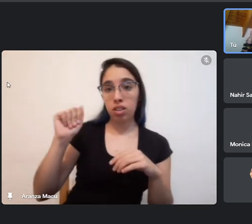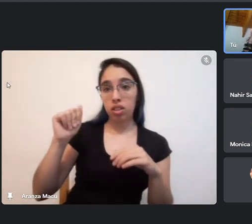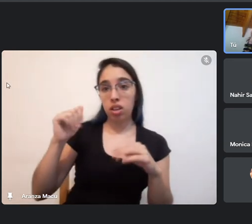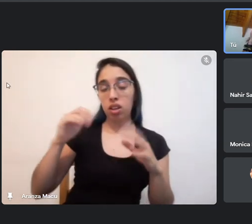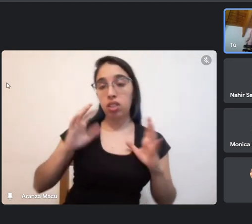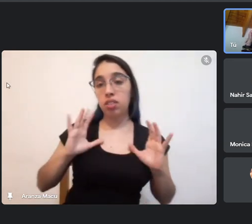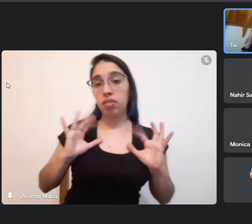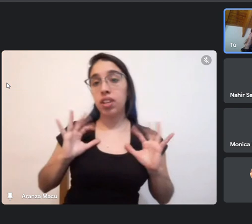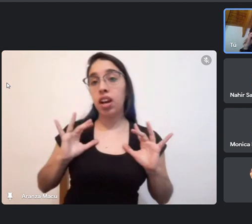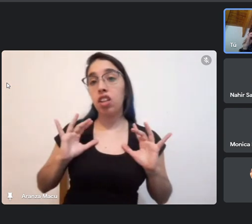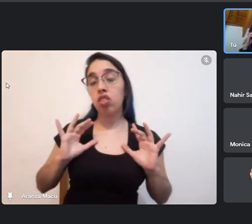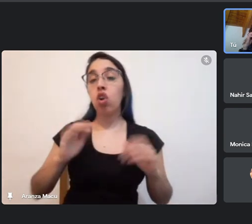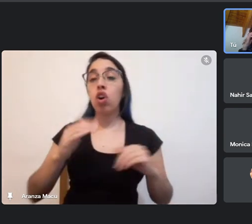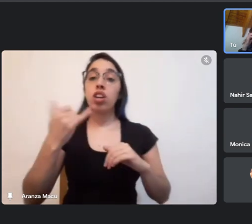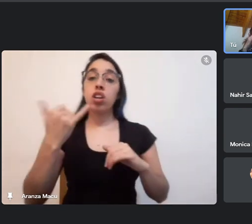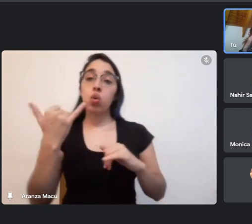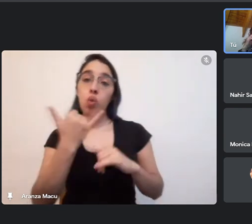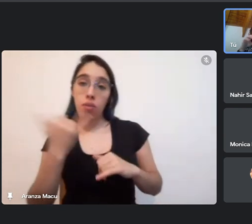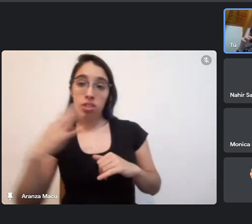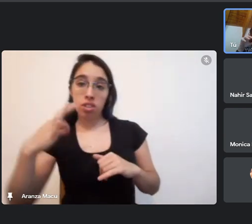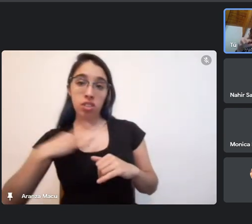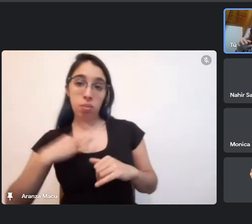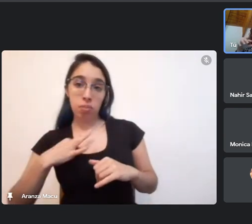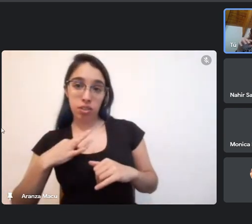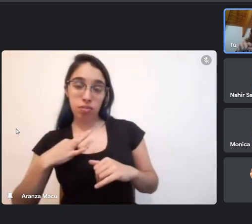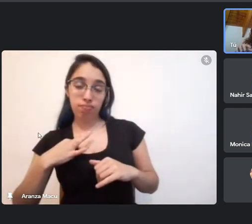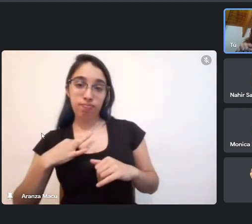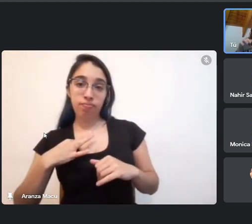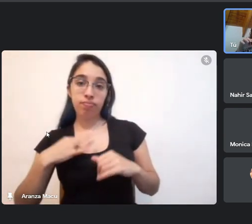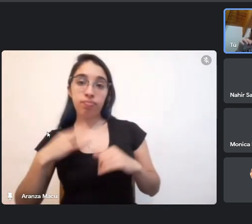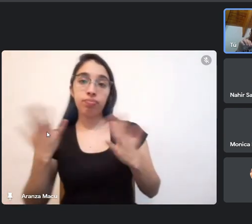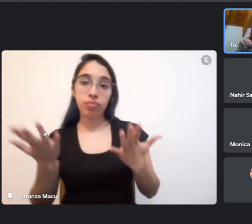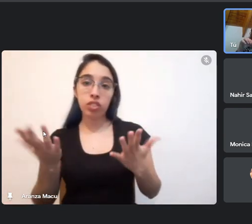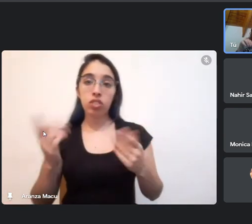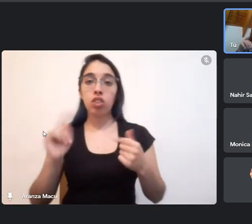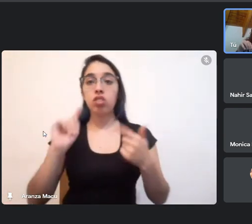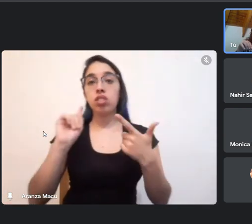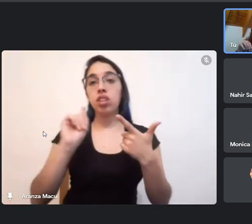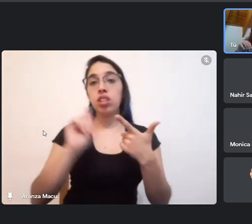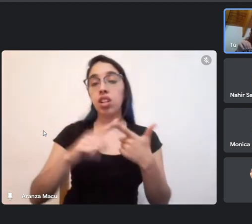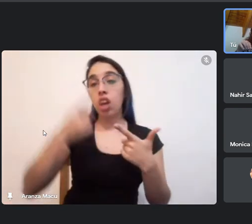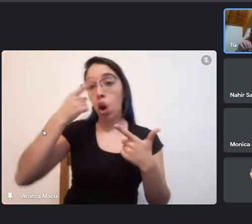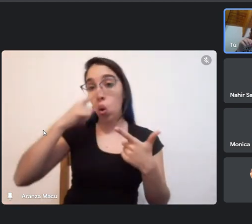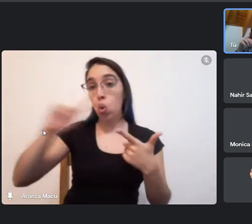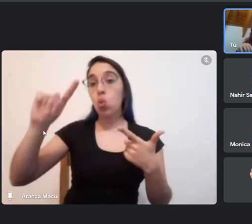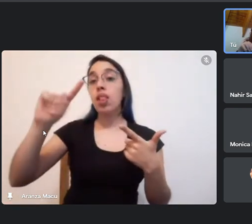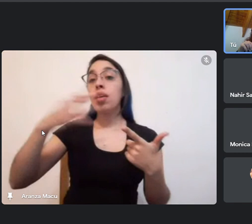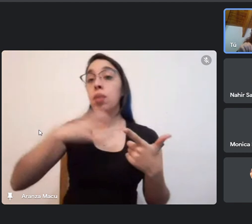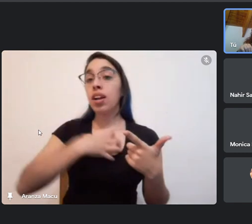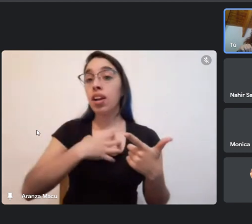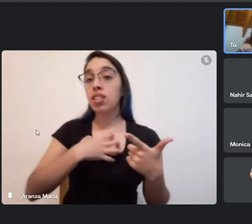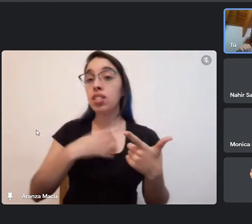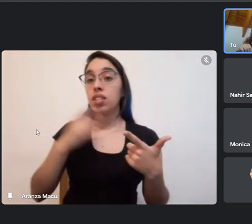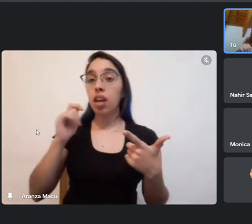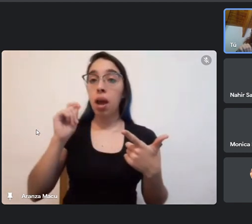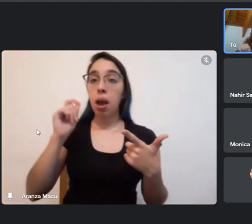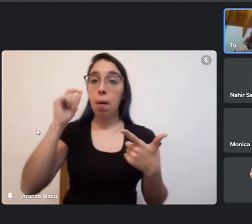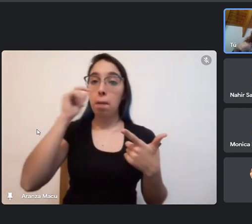fecha de exámenes. La última clase del cuatrimestre será el 29 de junio, el jueves 29 de